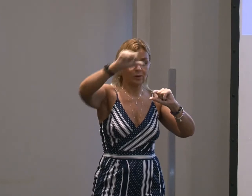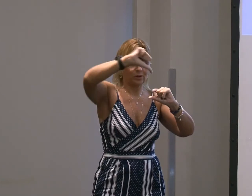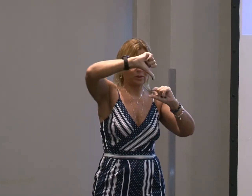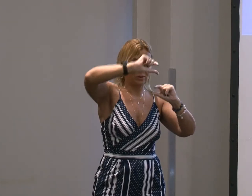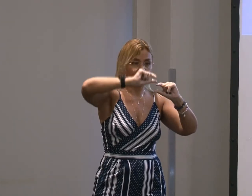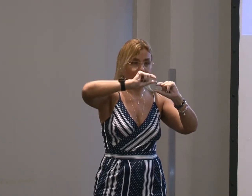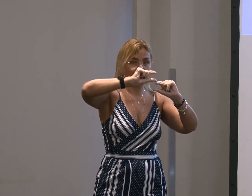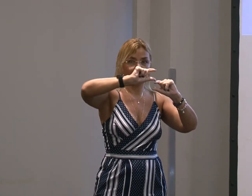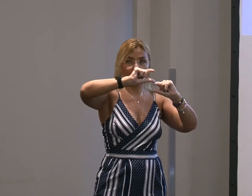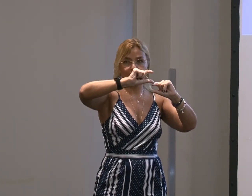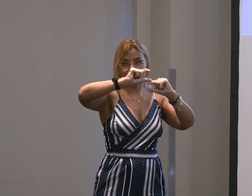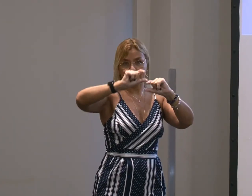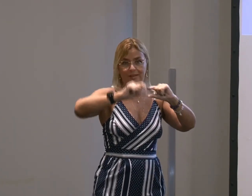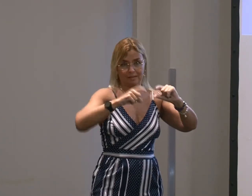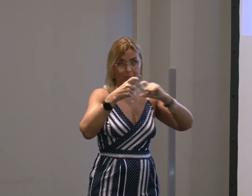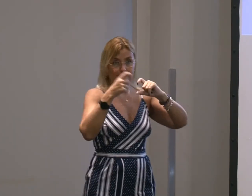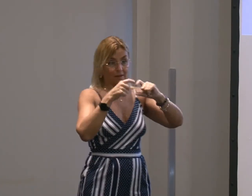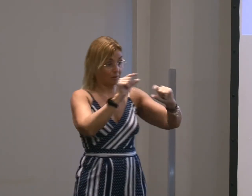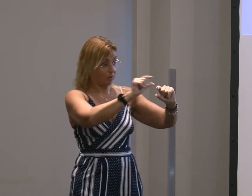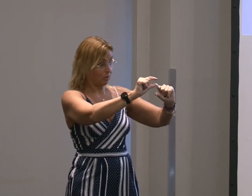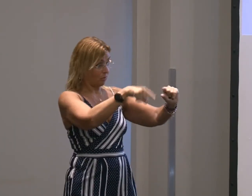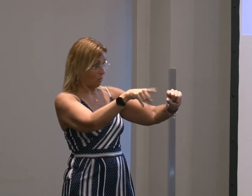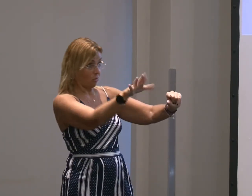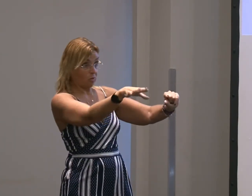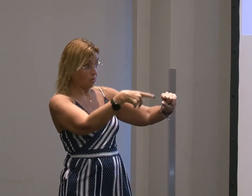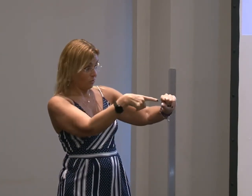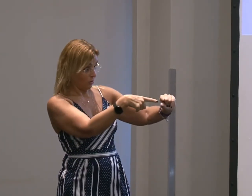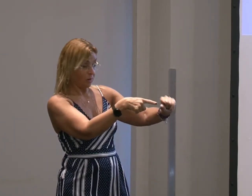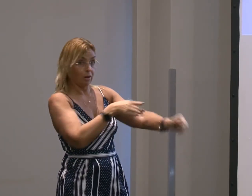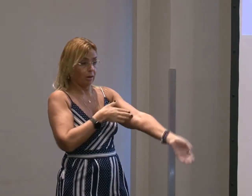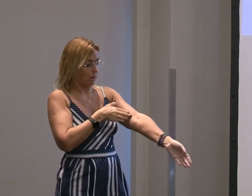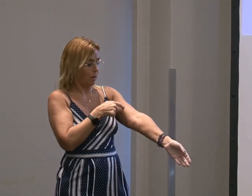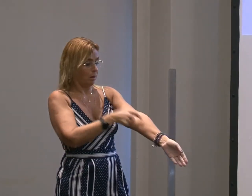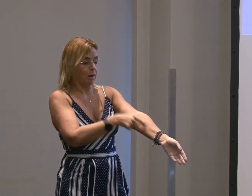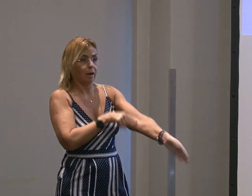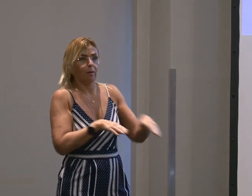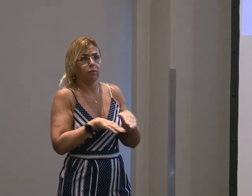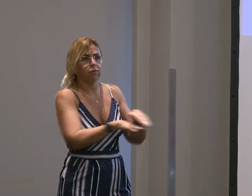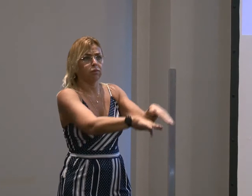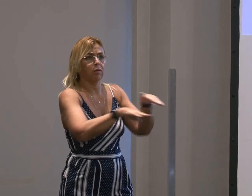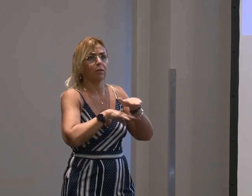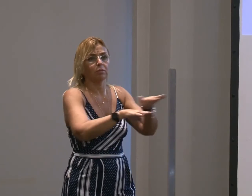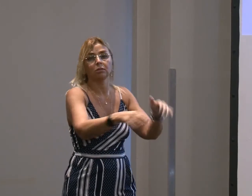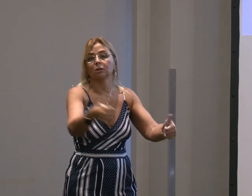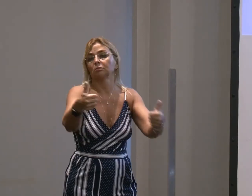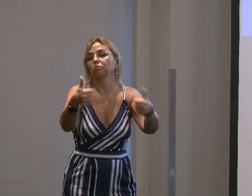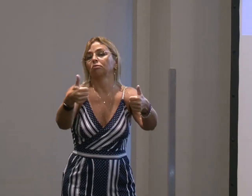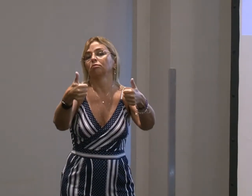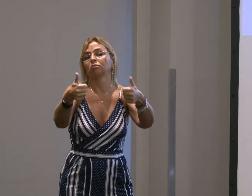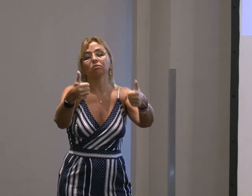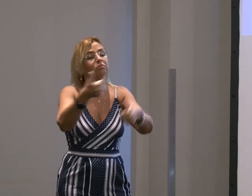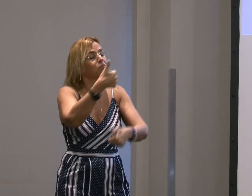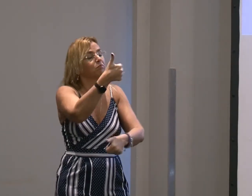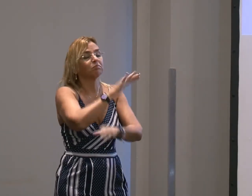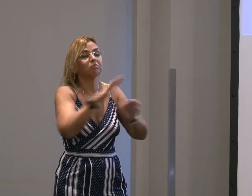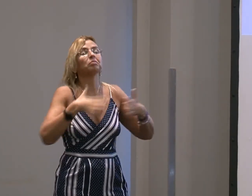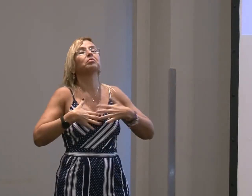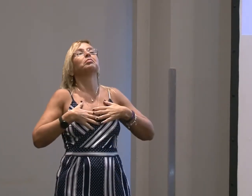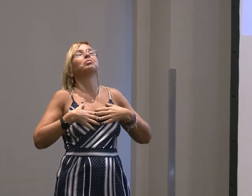porque o médico, com uma estratégia, foi explicar para o surdo assim, olha, você está vendo esse copinho com água? Tem um pouquinho